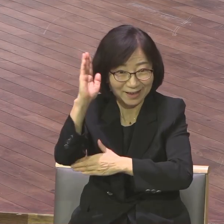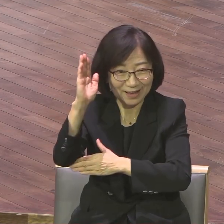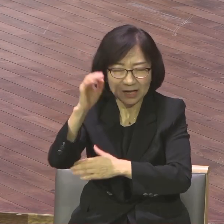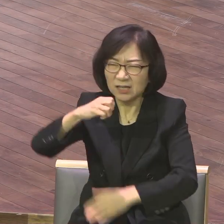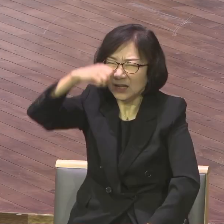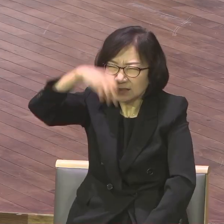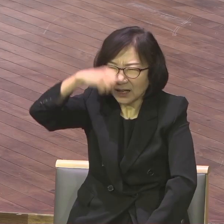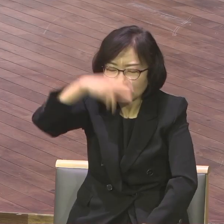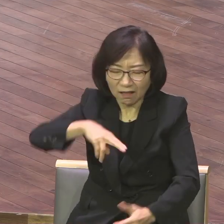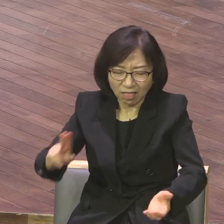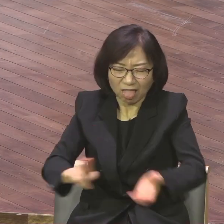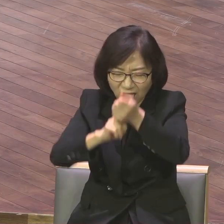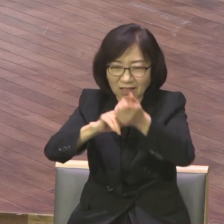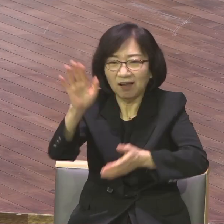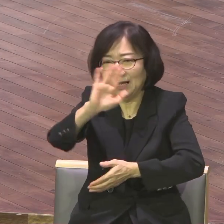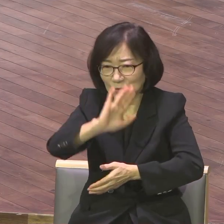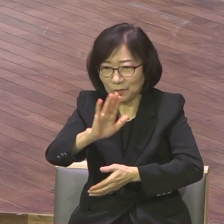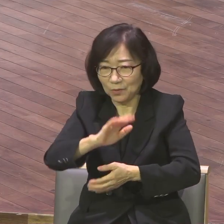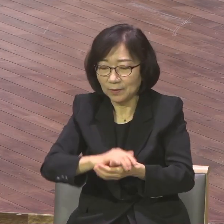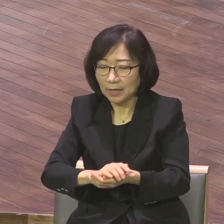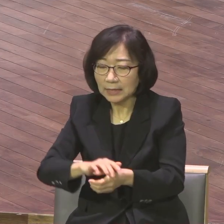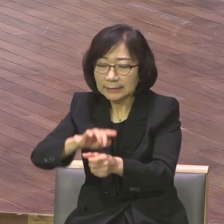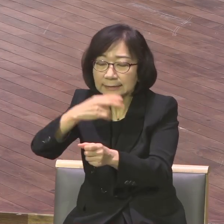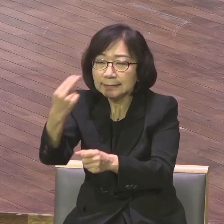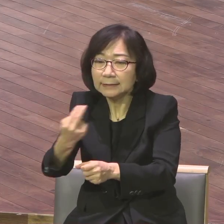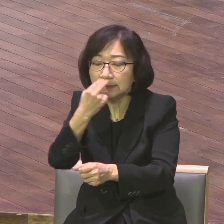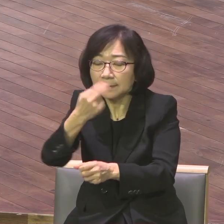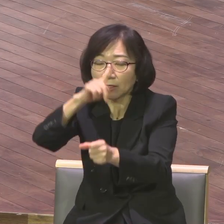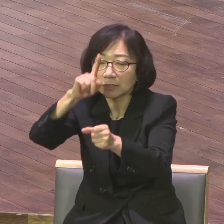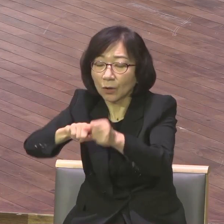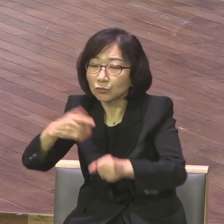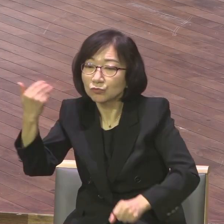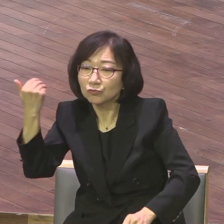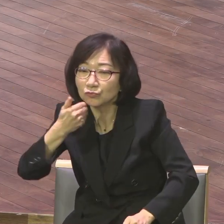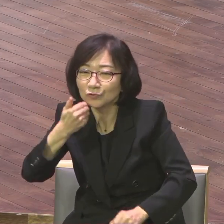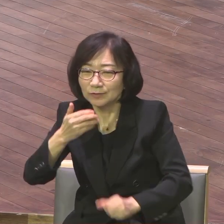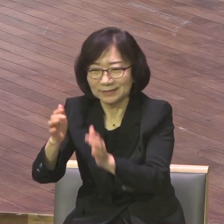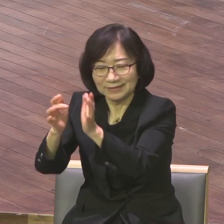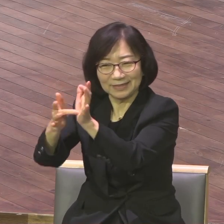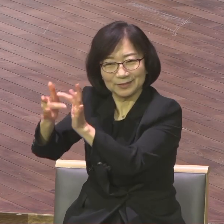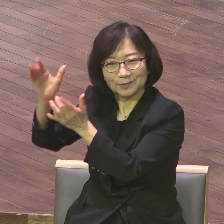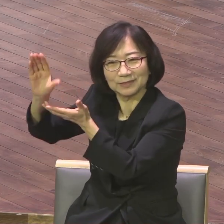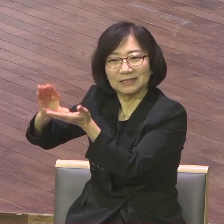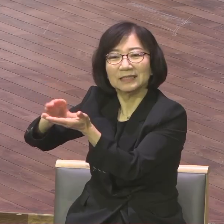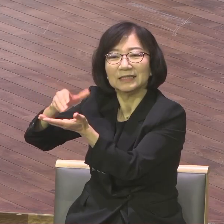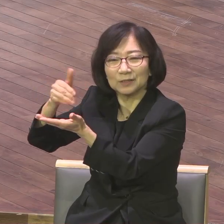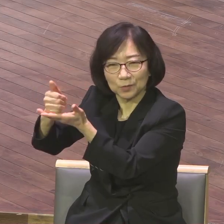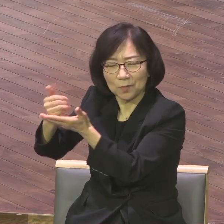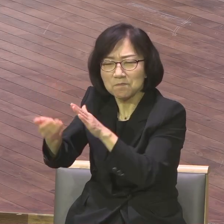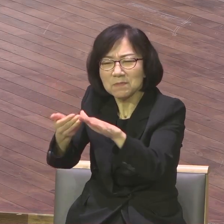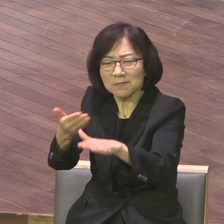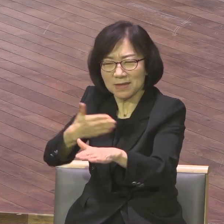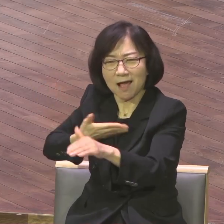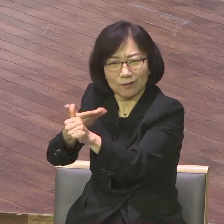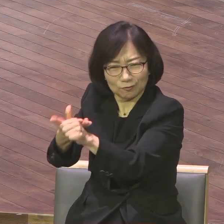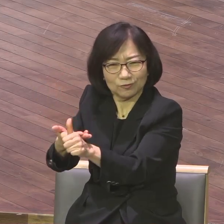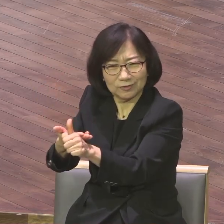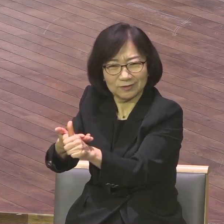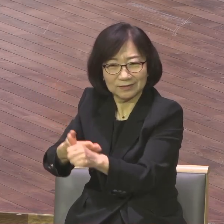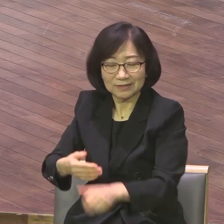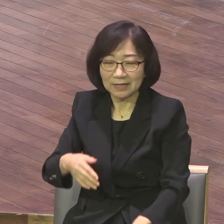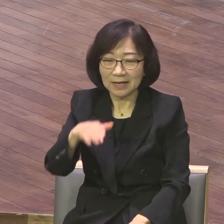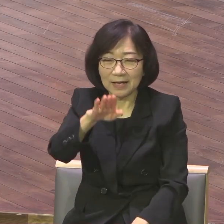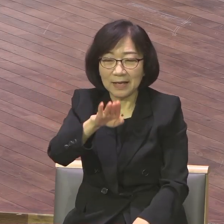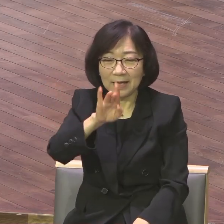본질적으로는 생명의 떡이신 예수 그리스도를 계시하는 표적이었습니다. 베세다